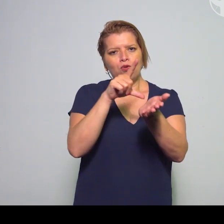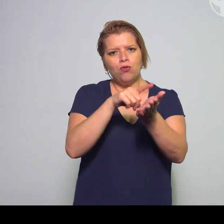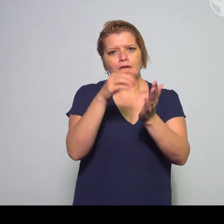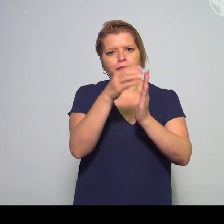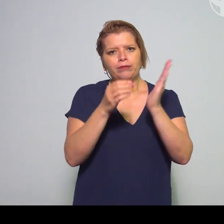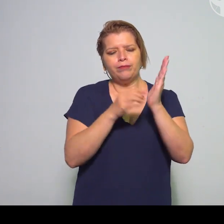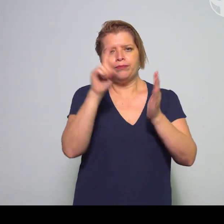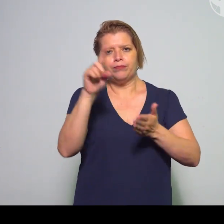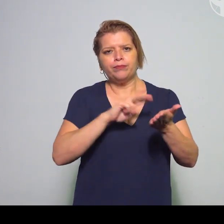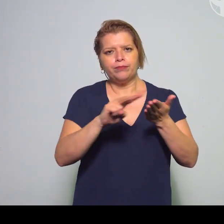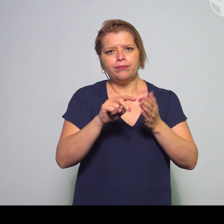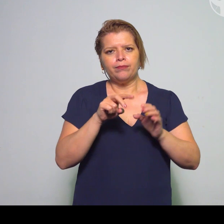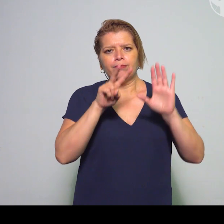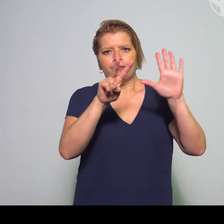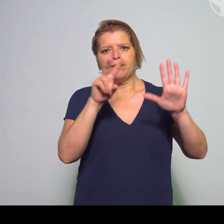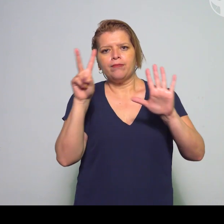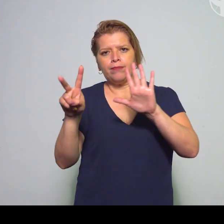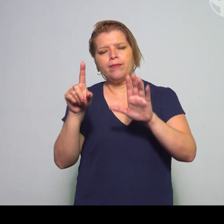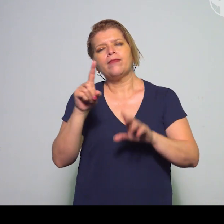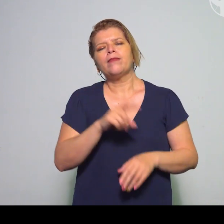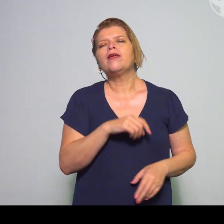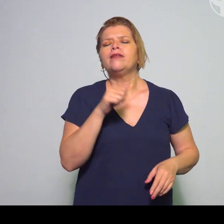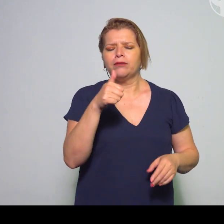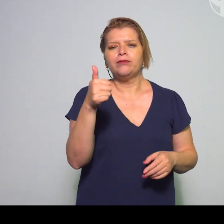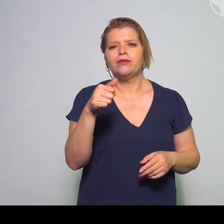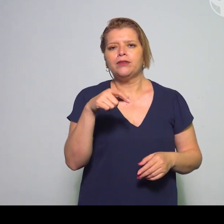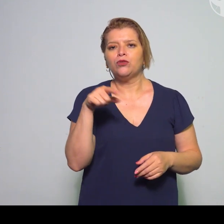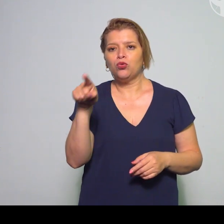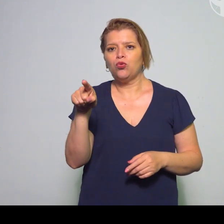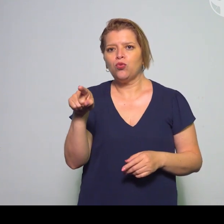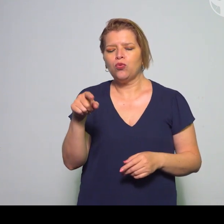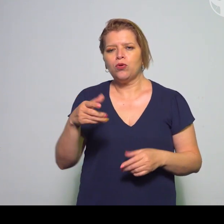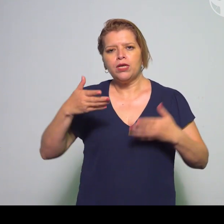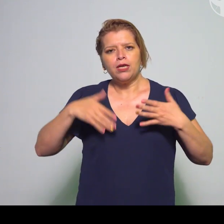76, 79. Y tú, hijito mío,